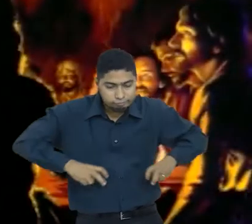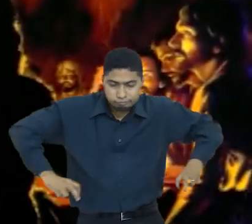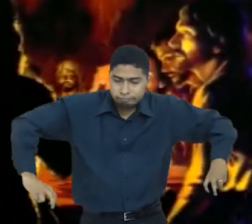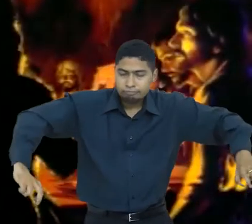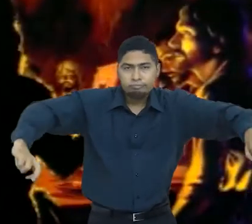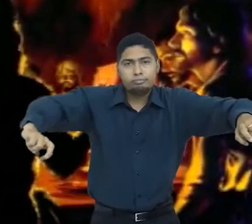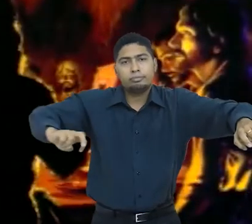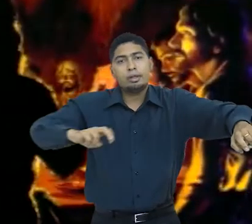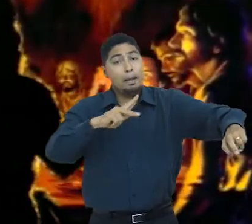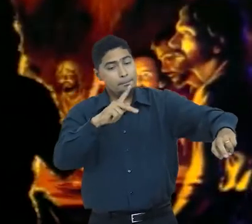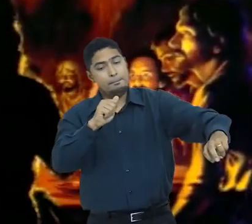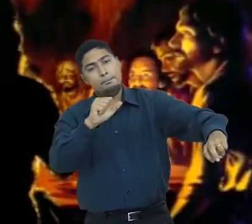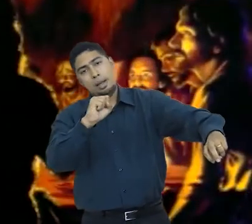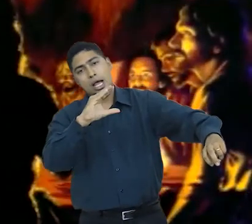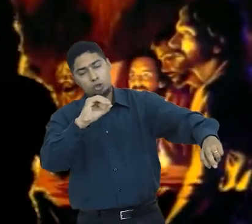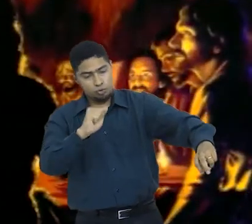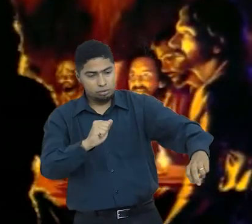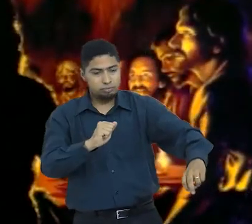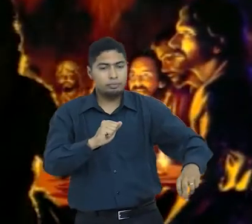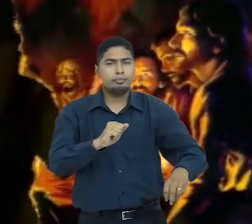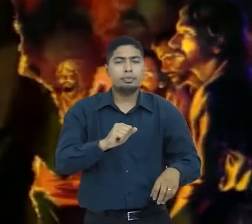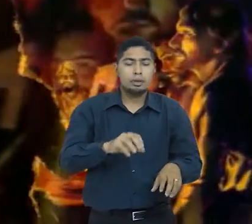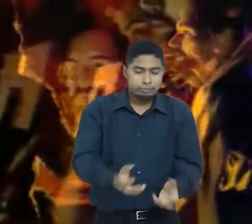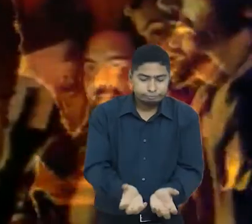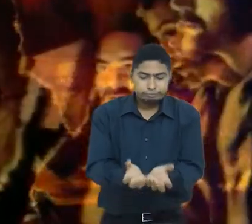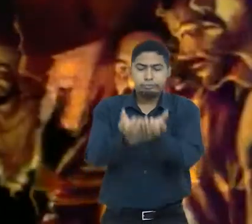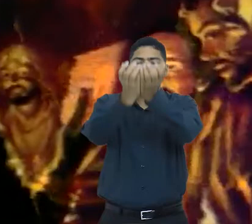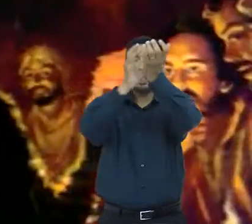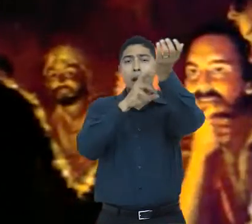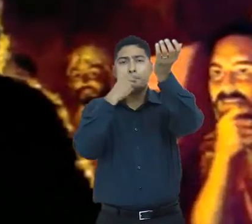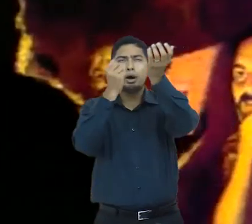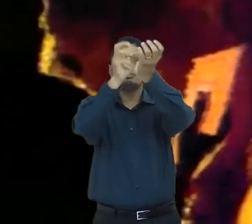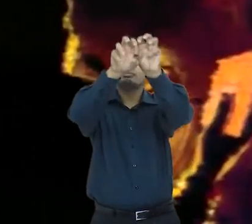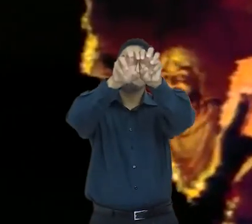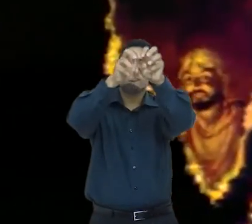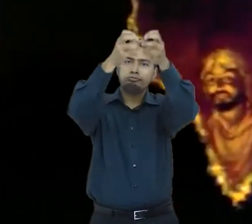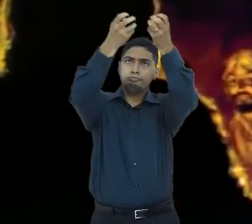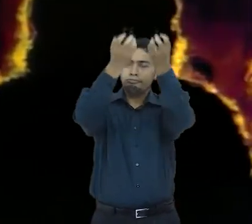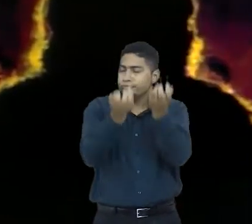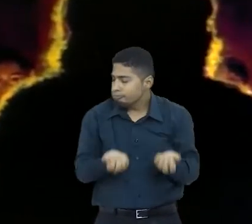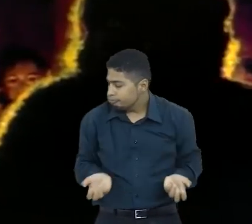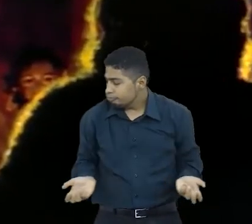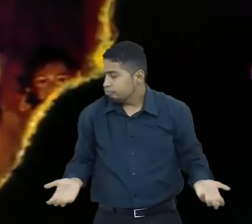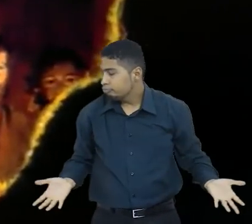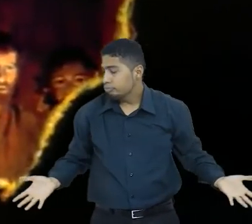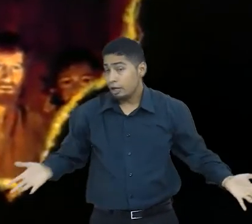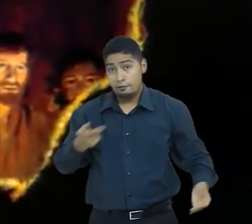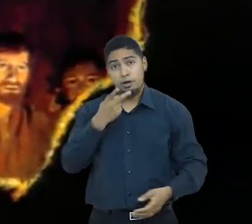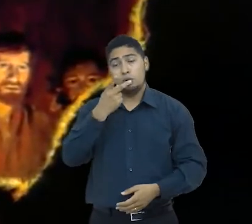para a celebração da Páscoa. Enquanto comiam, Jesus pegou o pão, abençoou, dividiu e distribuiu entre